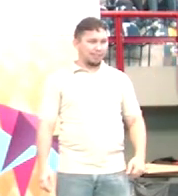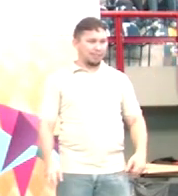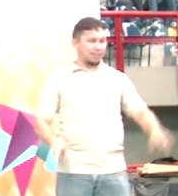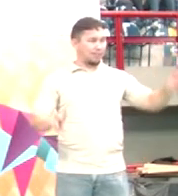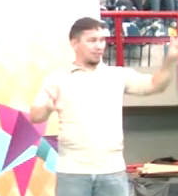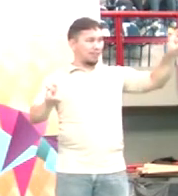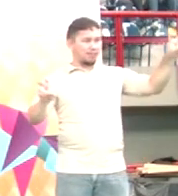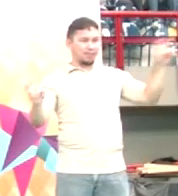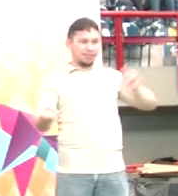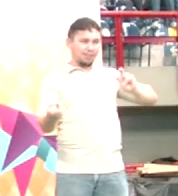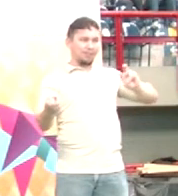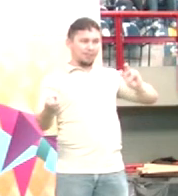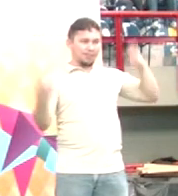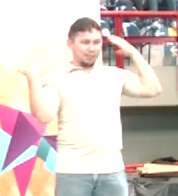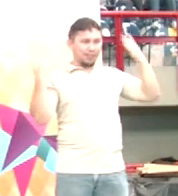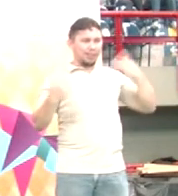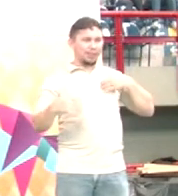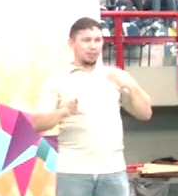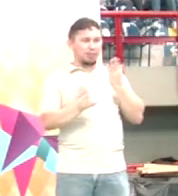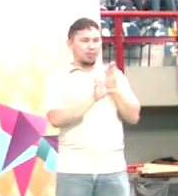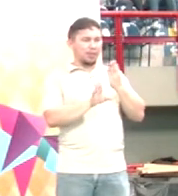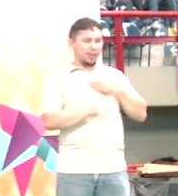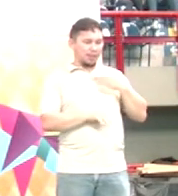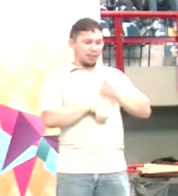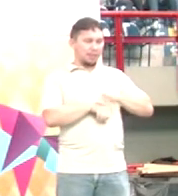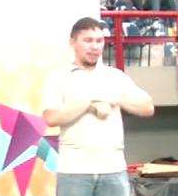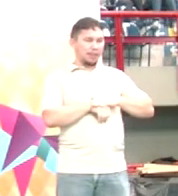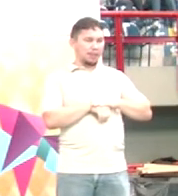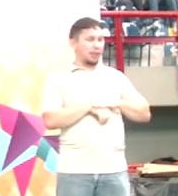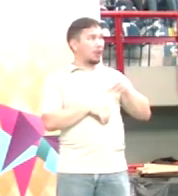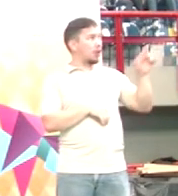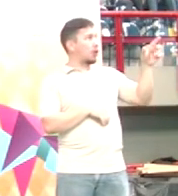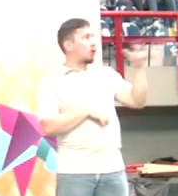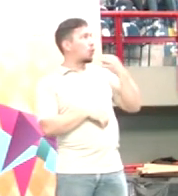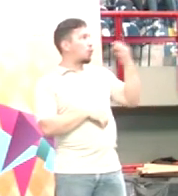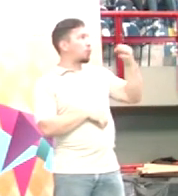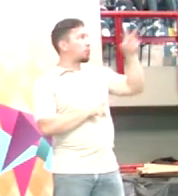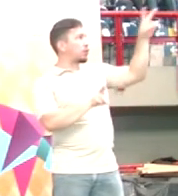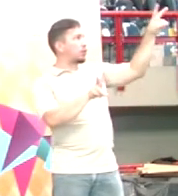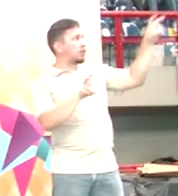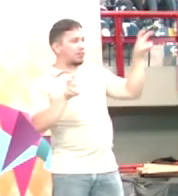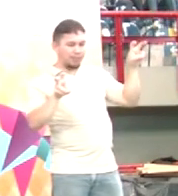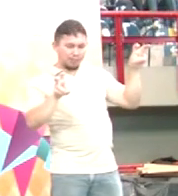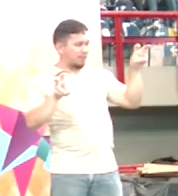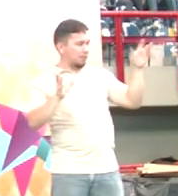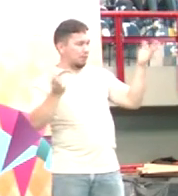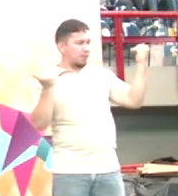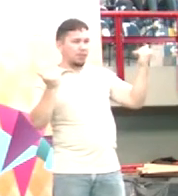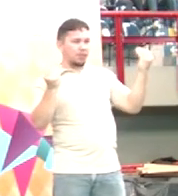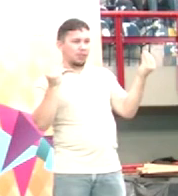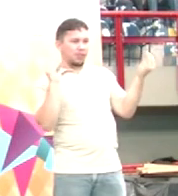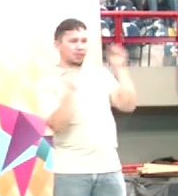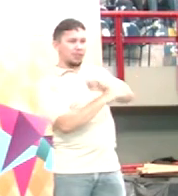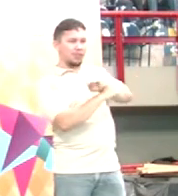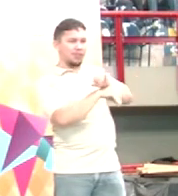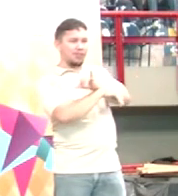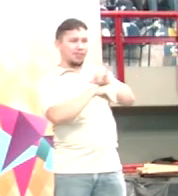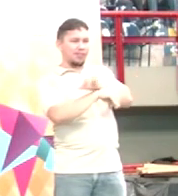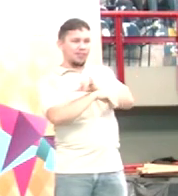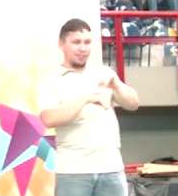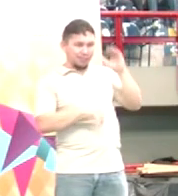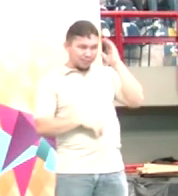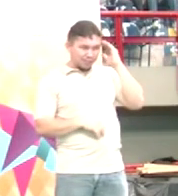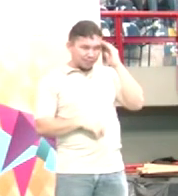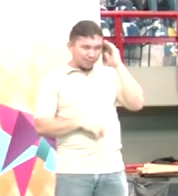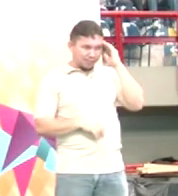paráfrase, já passa a ser autoria sua. A melhor maneira é não usar as aspas e você diz, parafraseando